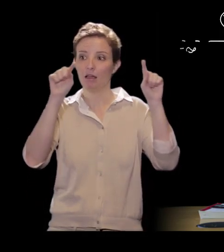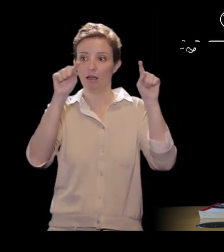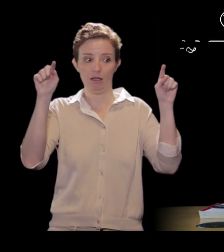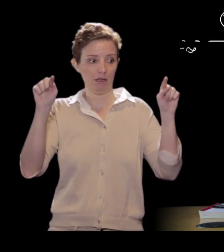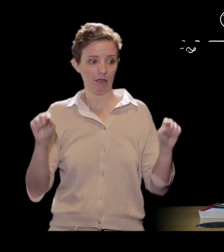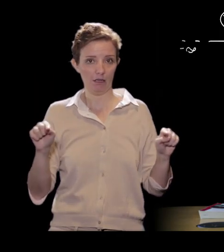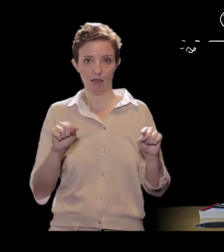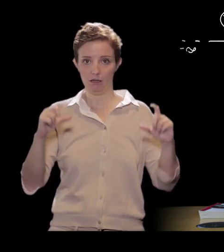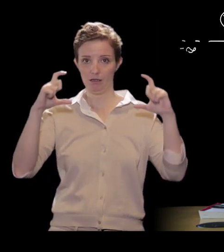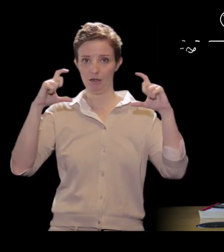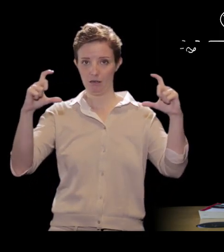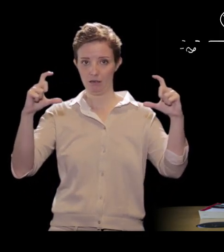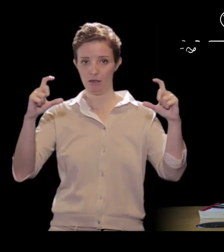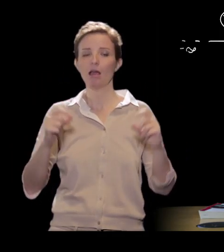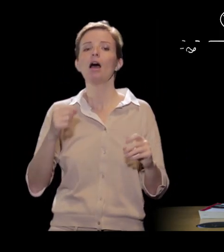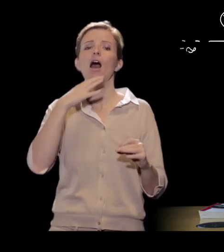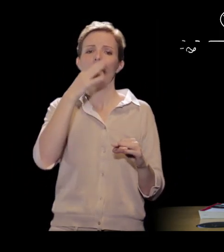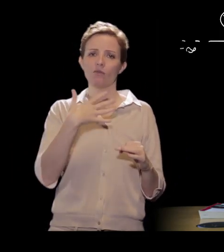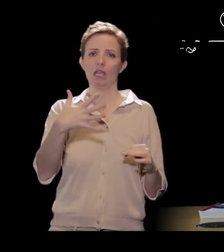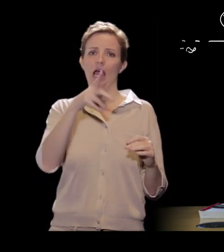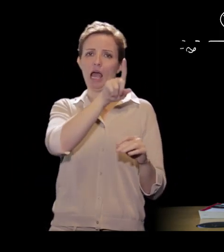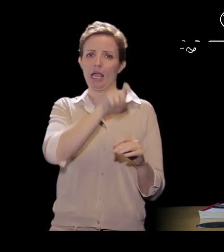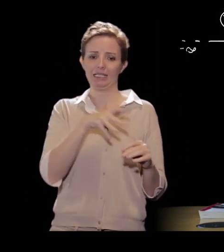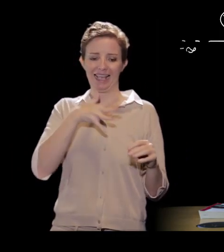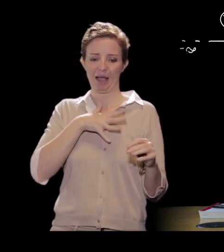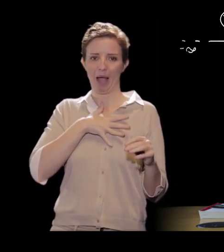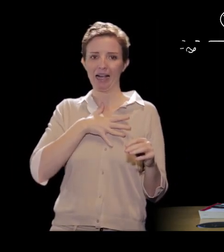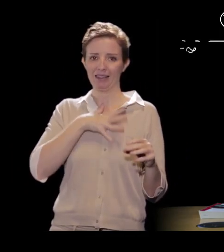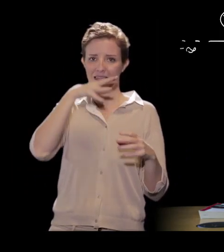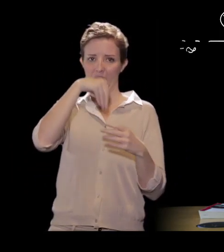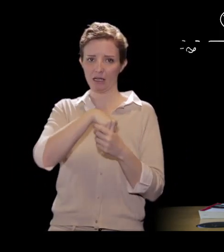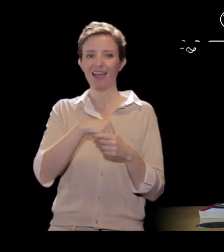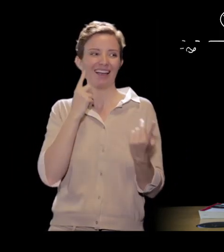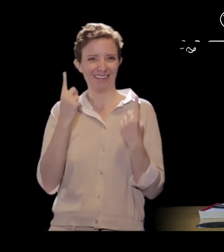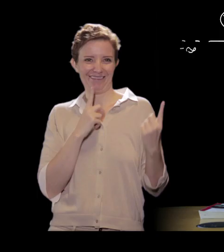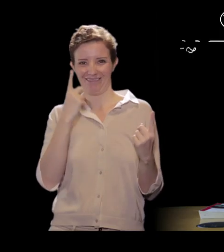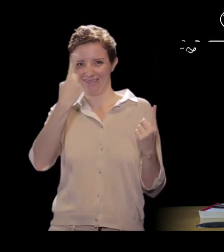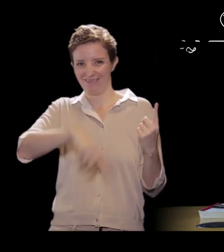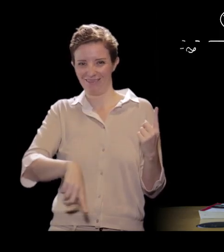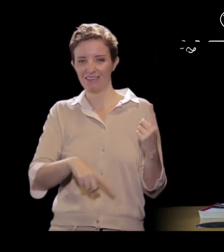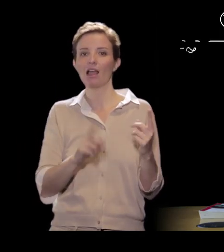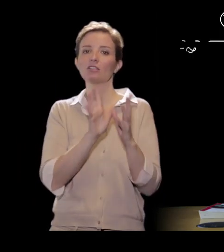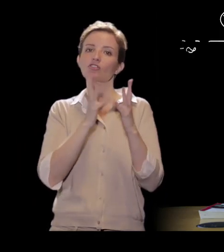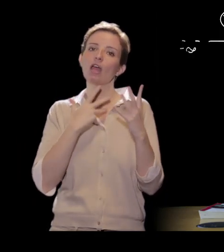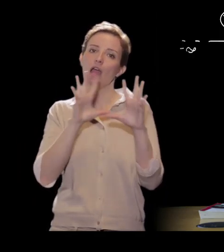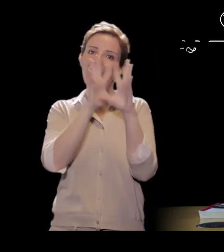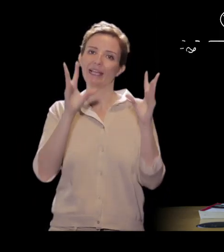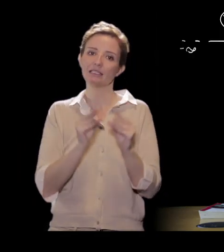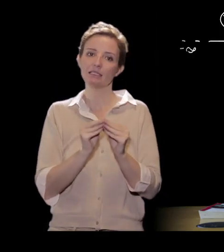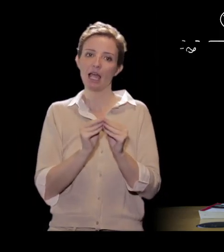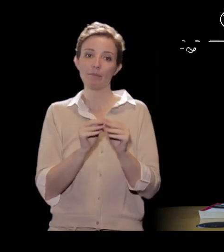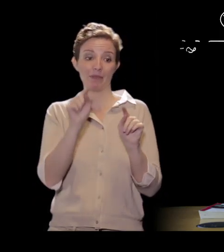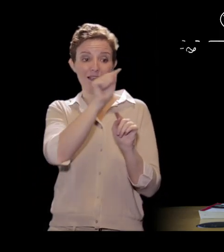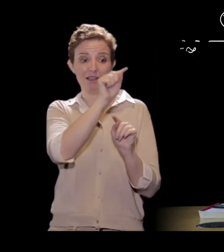possiamo dire che l'insieme delle soluzioni hicks appartiene in questo caso al insieme meno